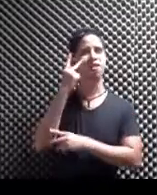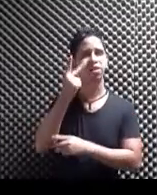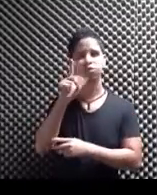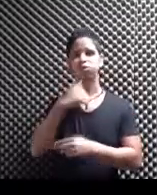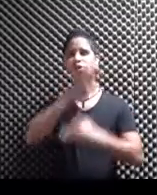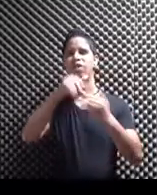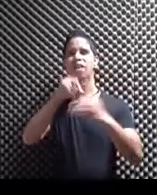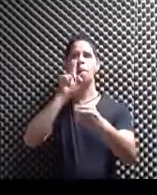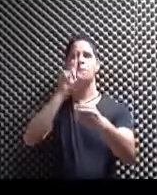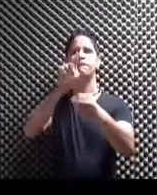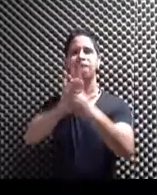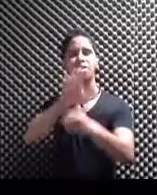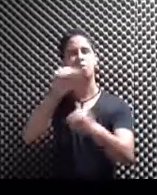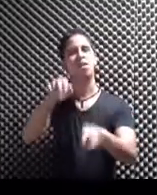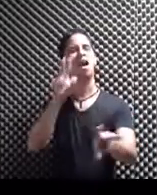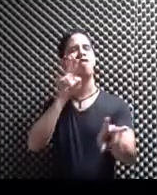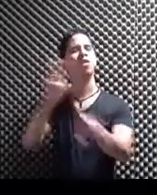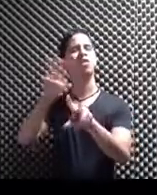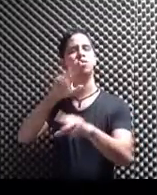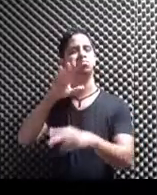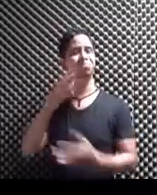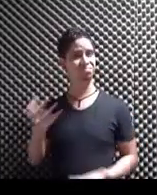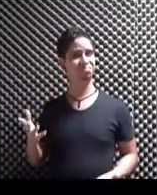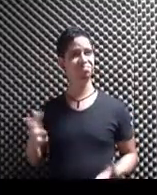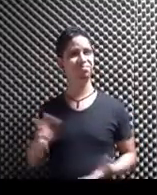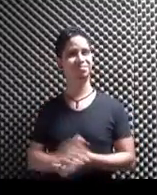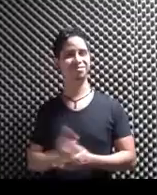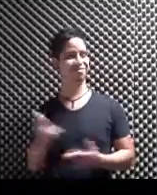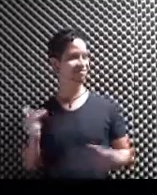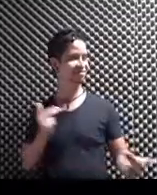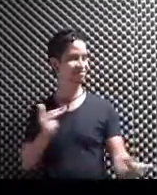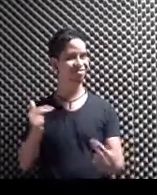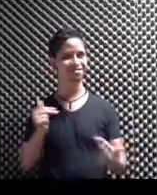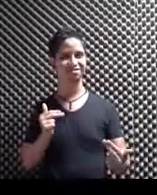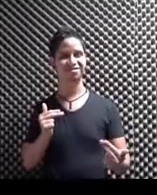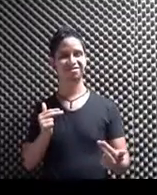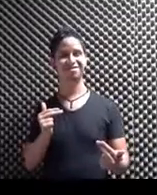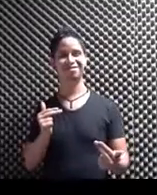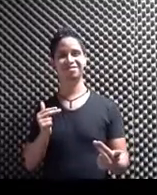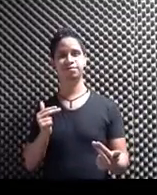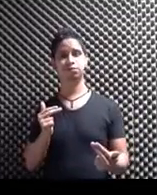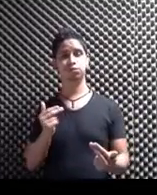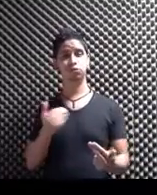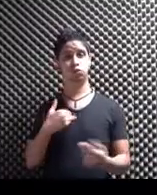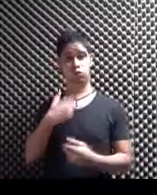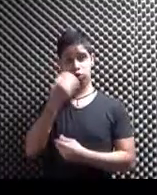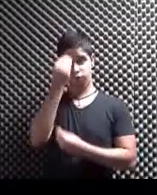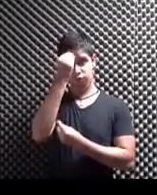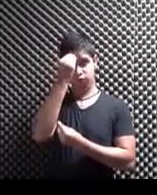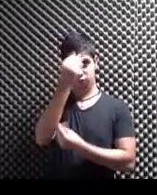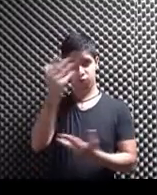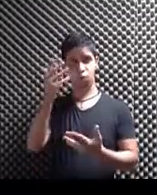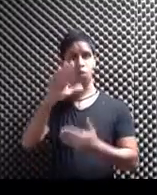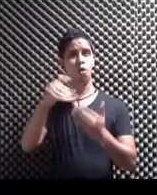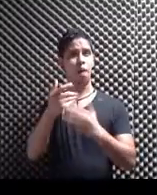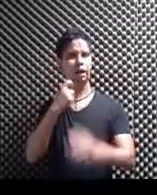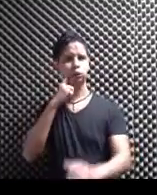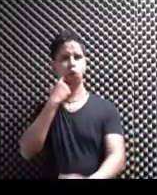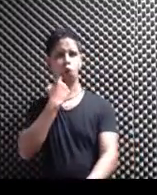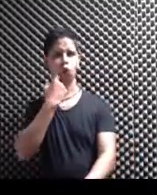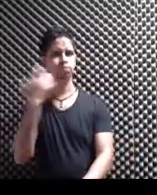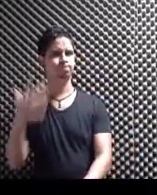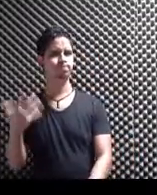donde quiera. Exacto. Mira, tú sabes que yo tengo que decir una información aquí de lo más cool